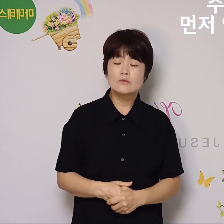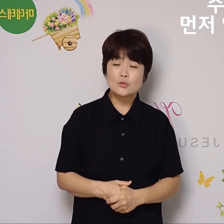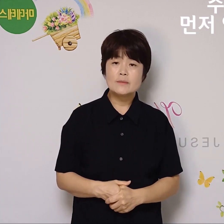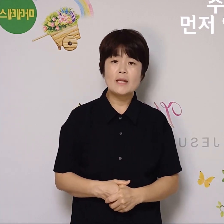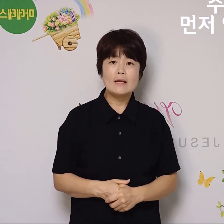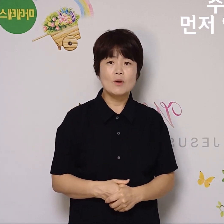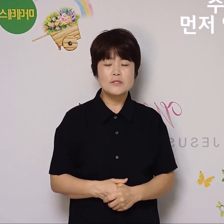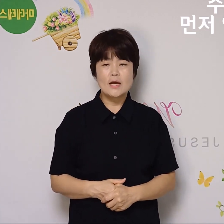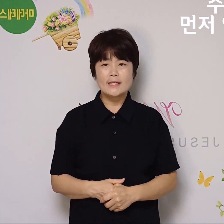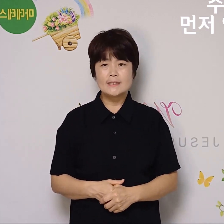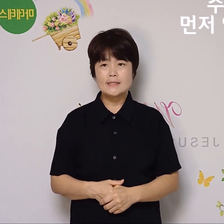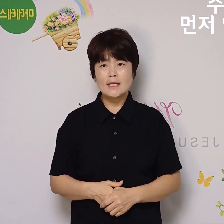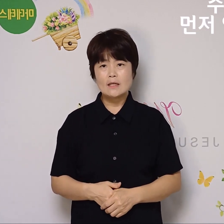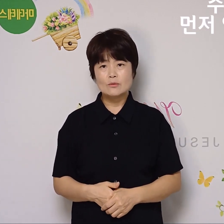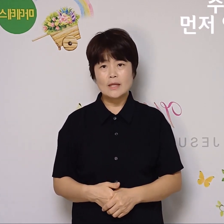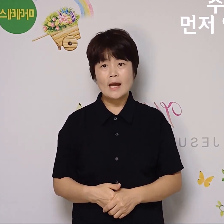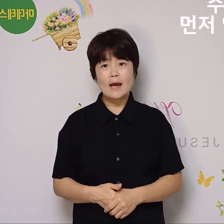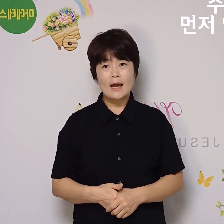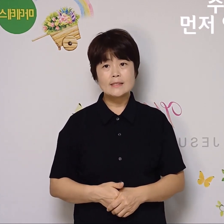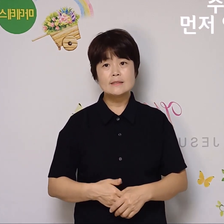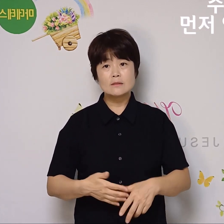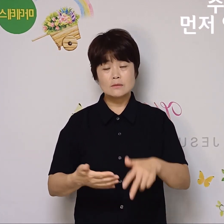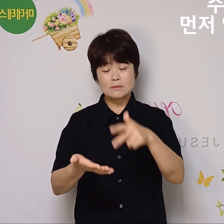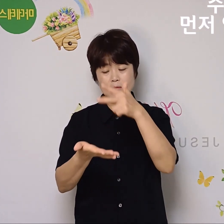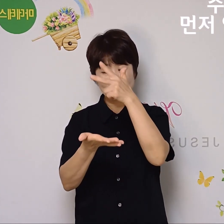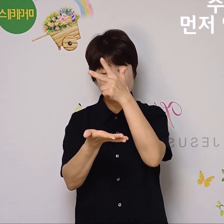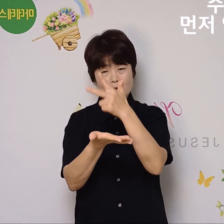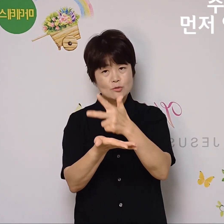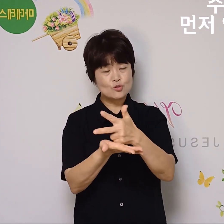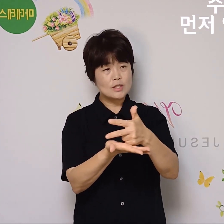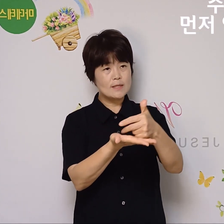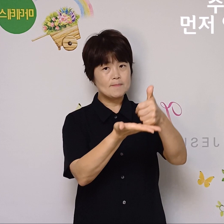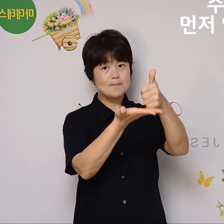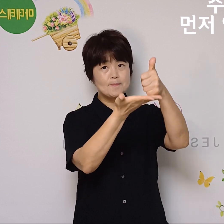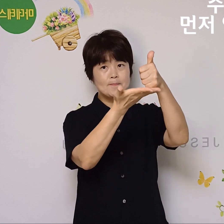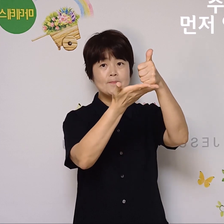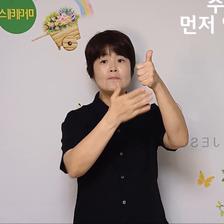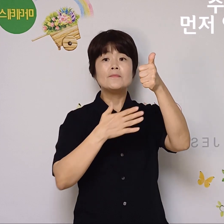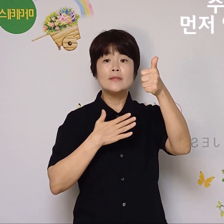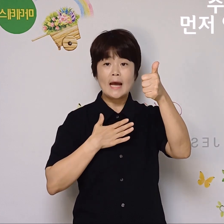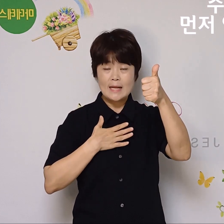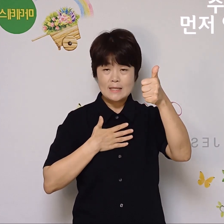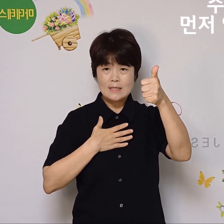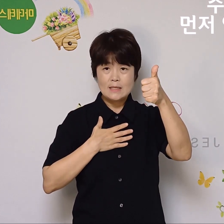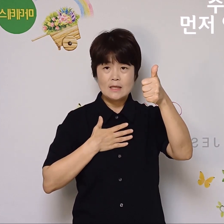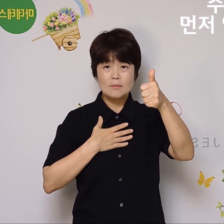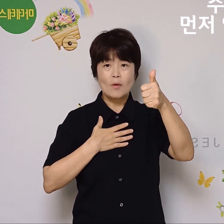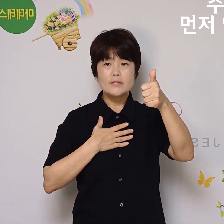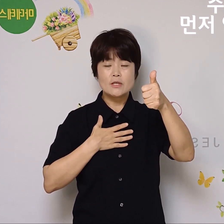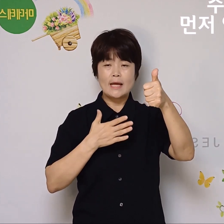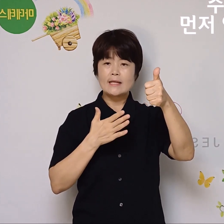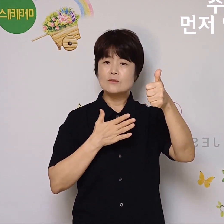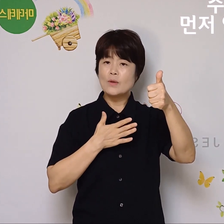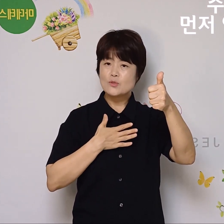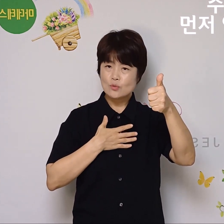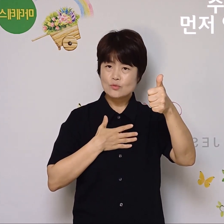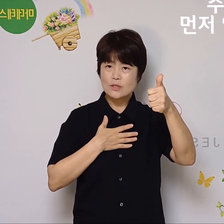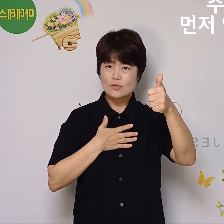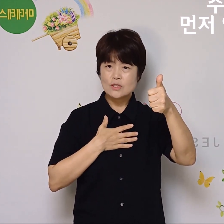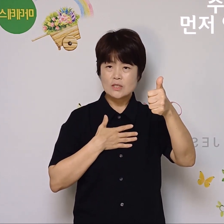주님 날 먼저 아시네. 다 아는 거죠. 주님 날 먼저 나를 왼손으로 해주시는 게